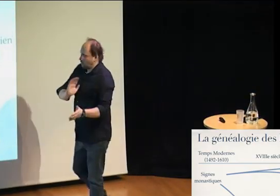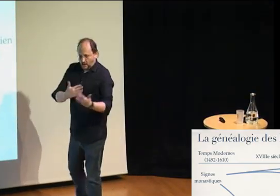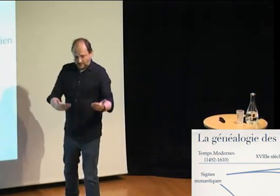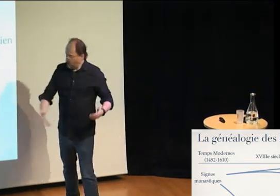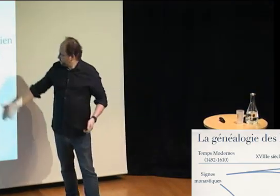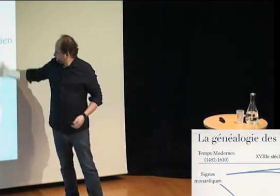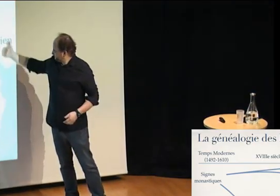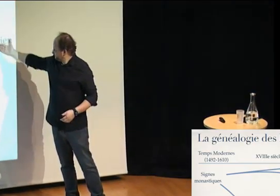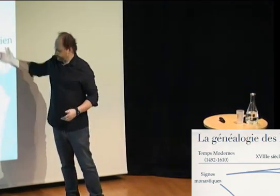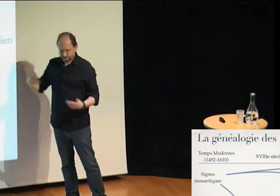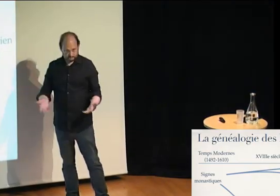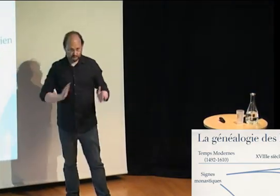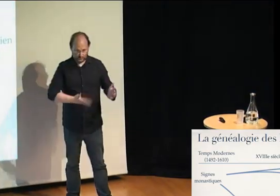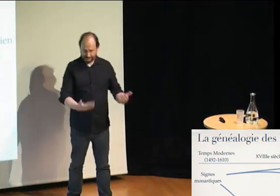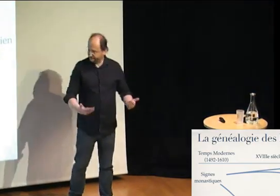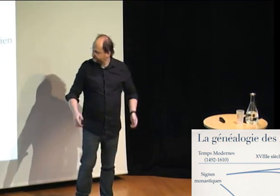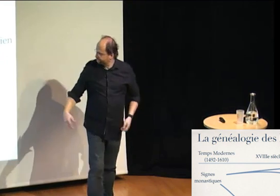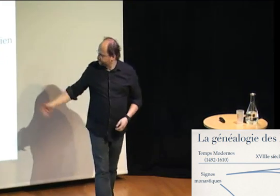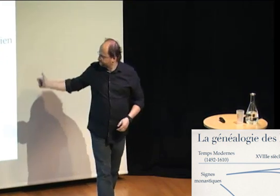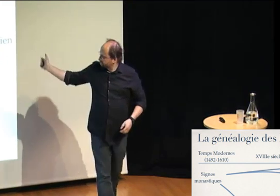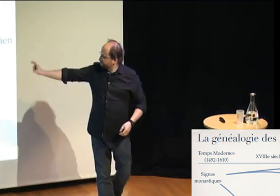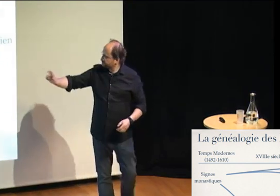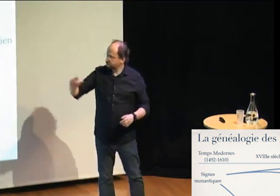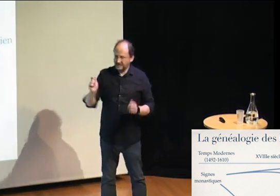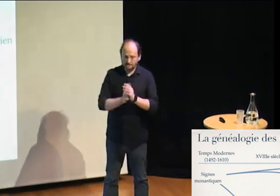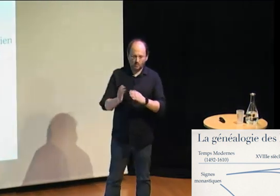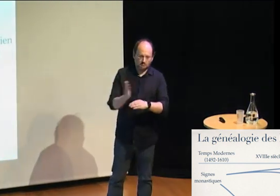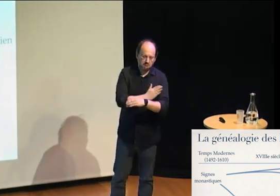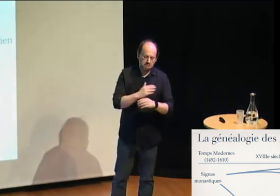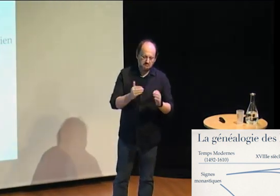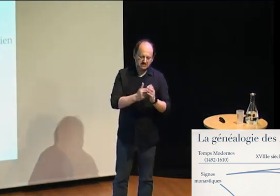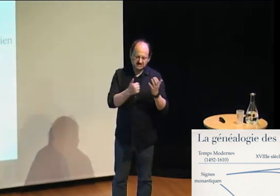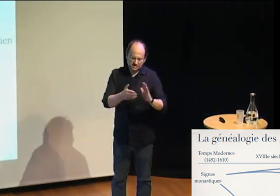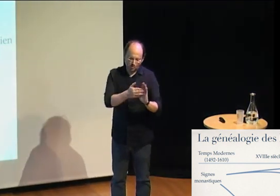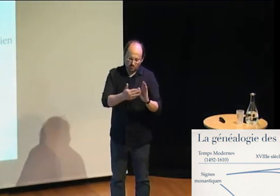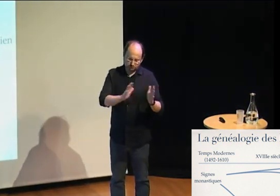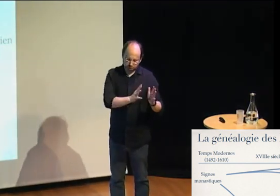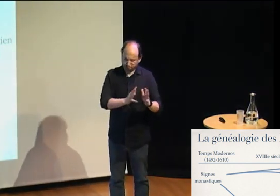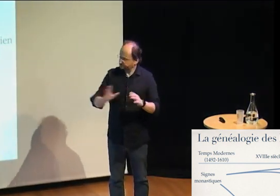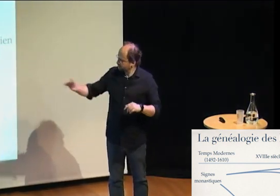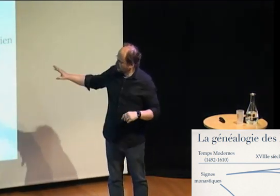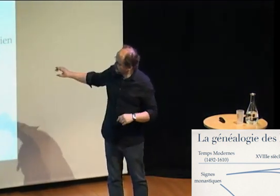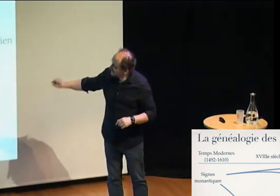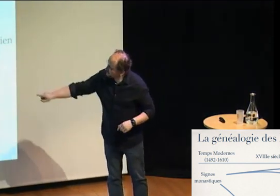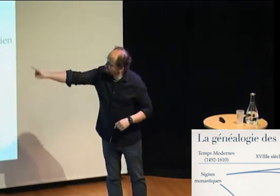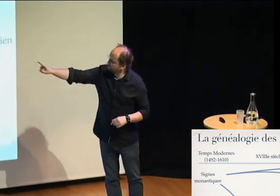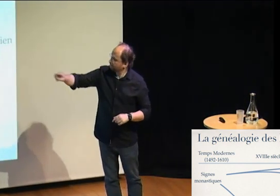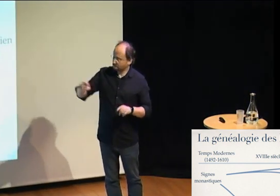plus lointain, et on va parler de généalogie de la langue des signes. On est au XXIe siècle, on parle de langue des signes de